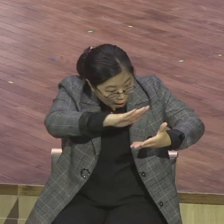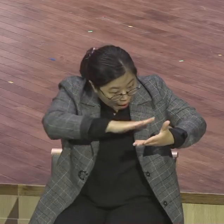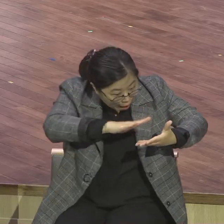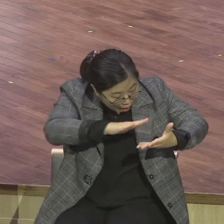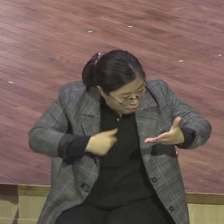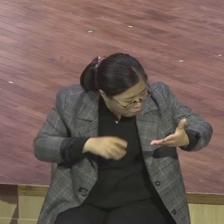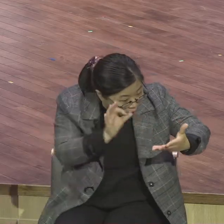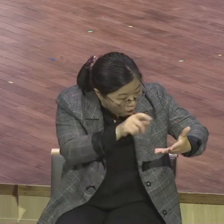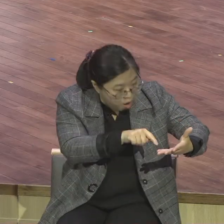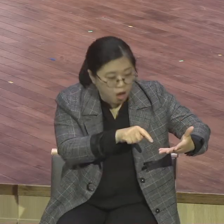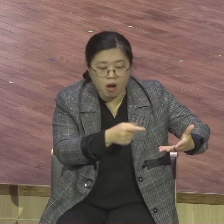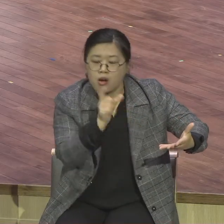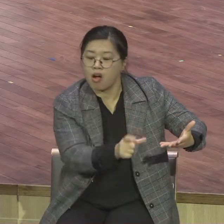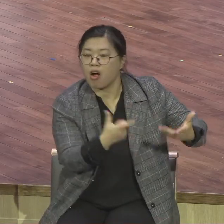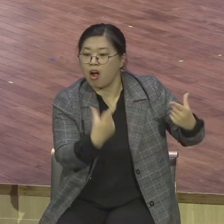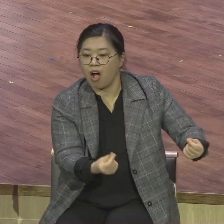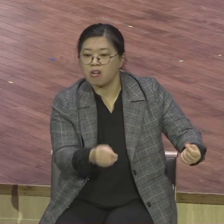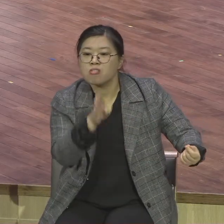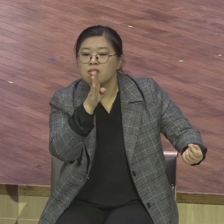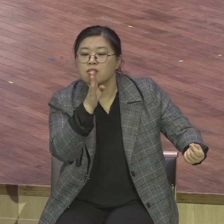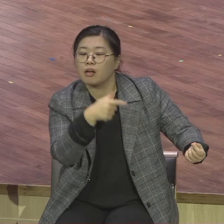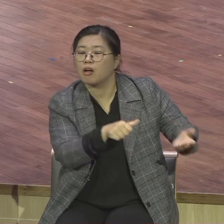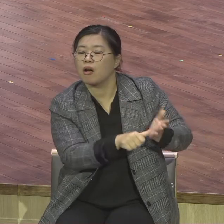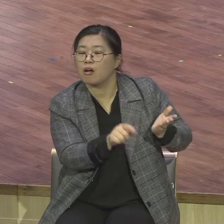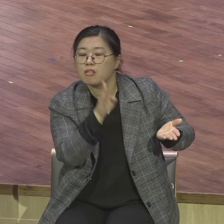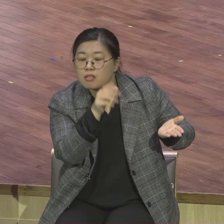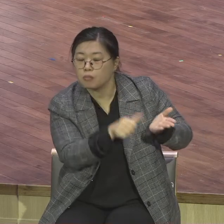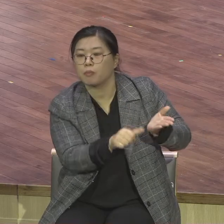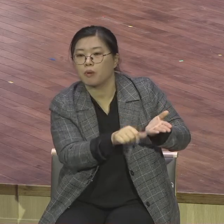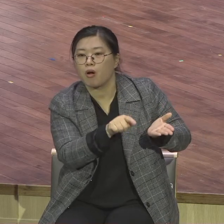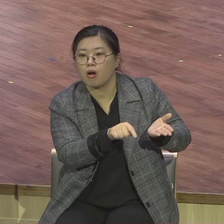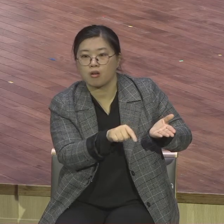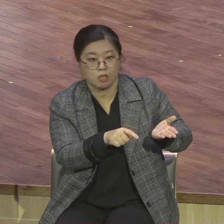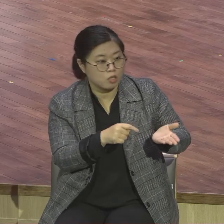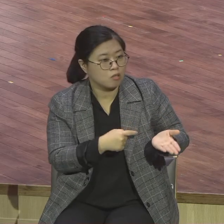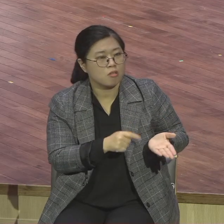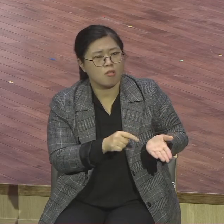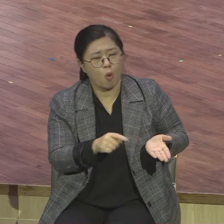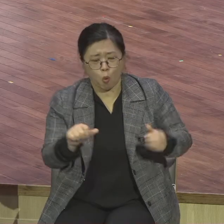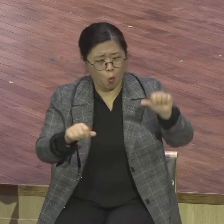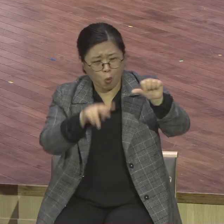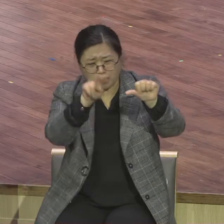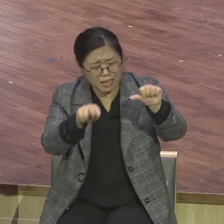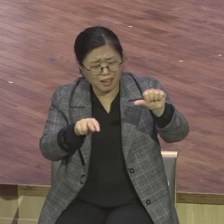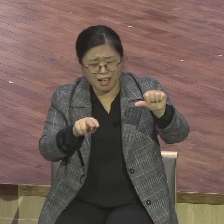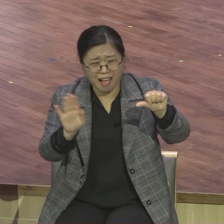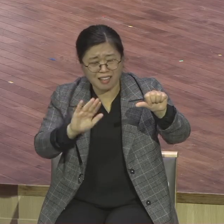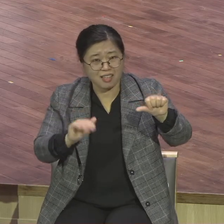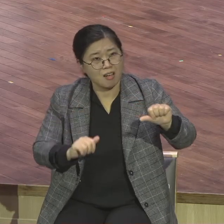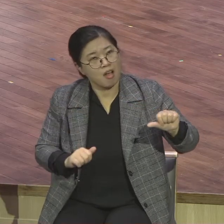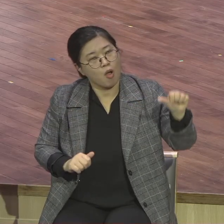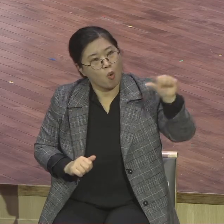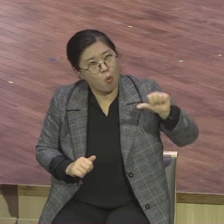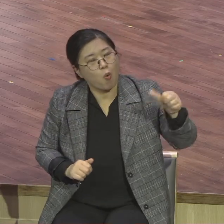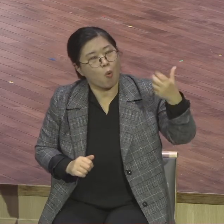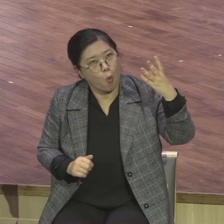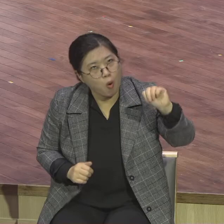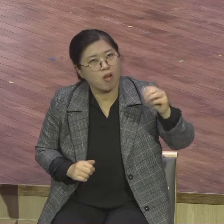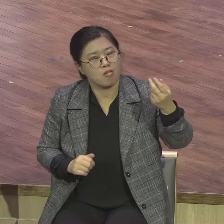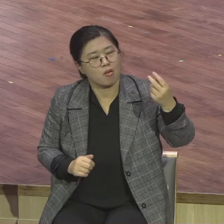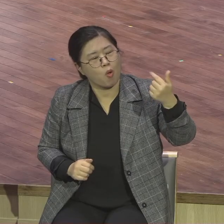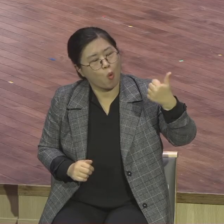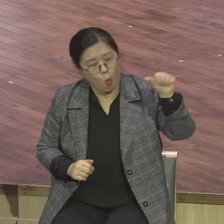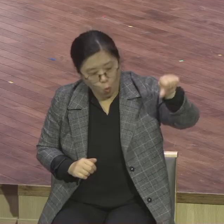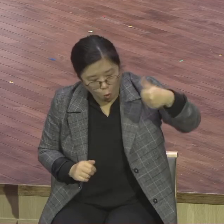제가 왜 말씀드립니까? 하나님의 이 말씀이 말이요. 하나님의 말씀이 얼마나 능력이